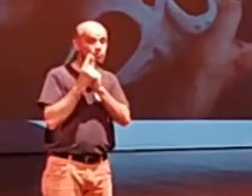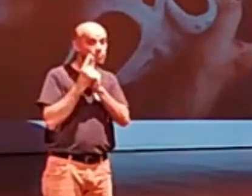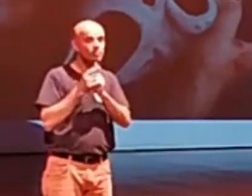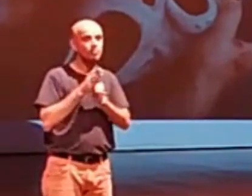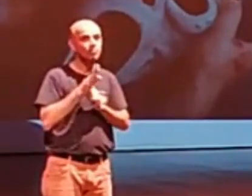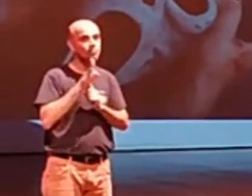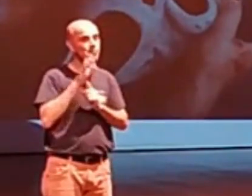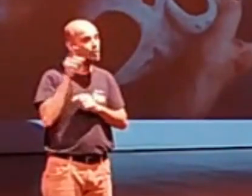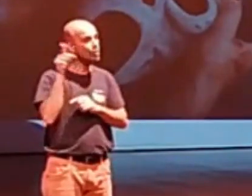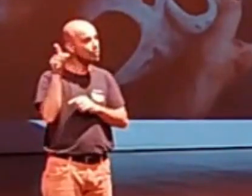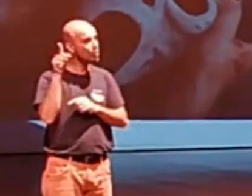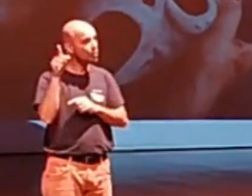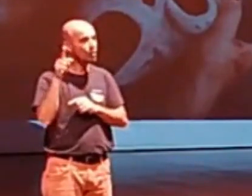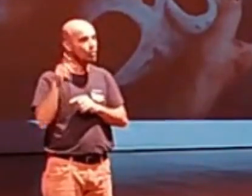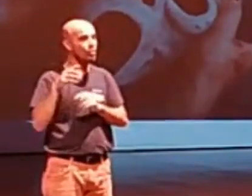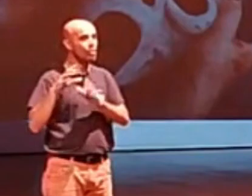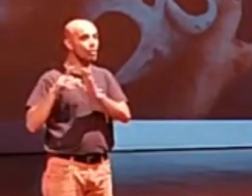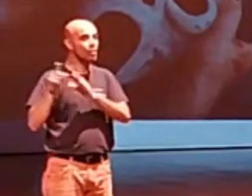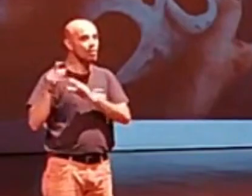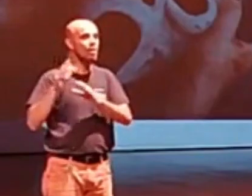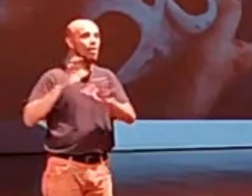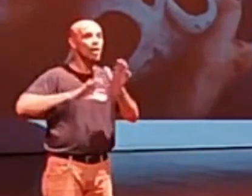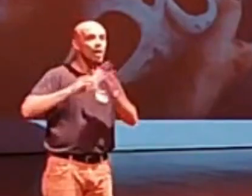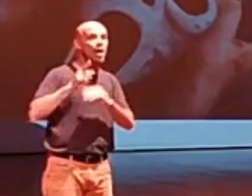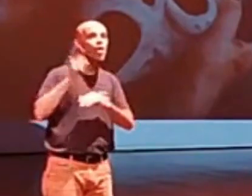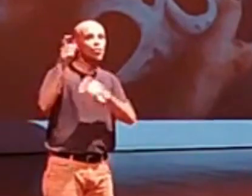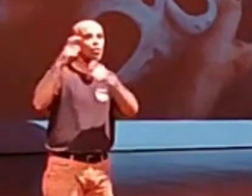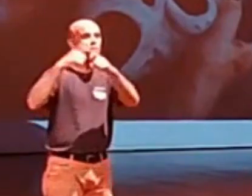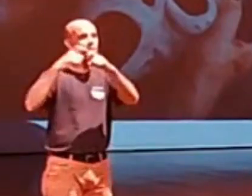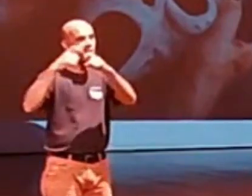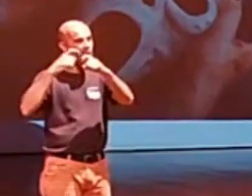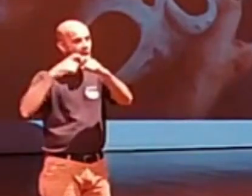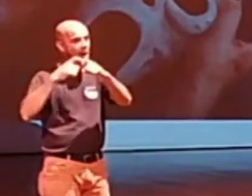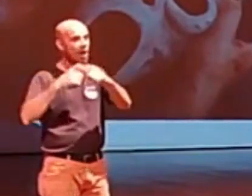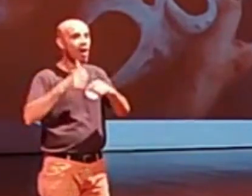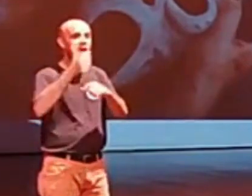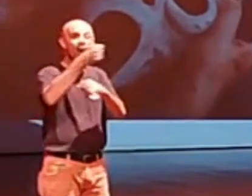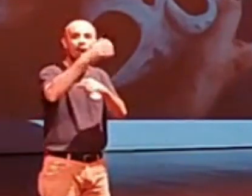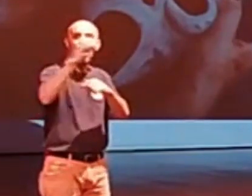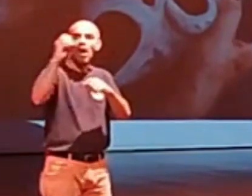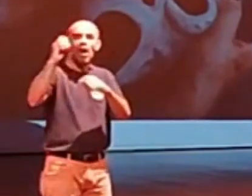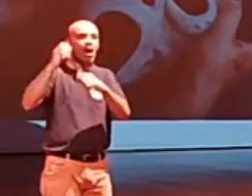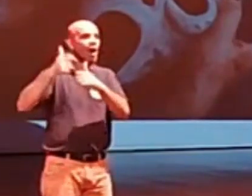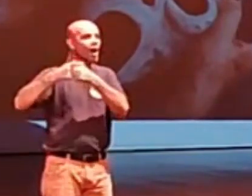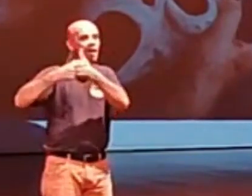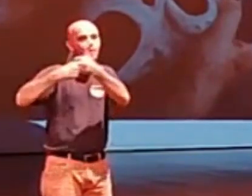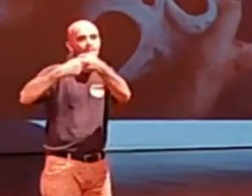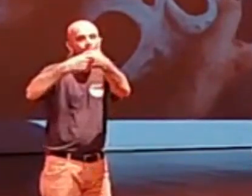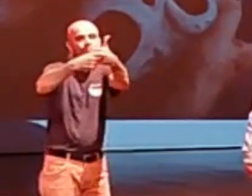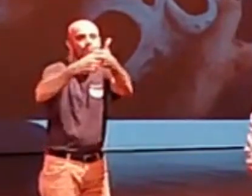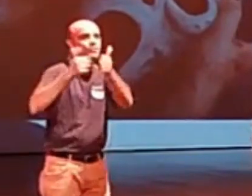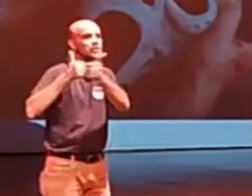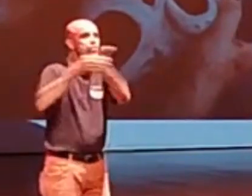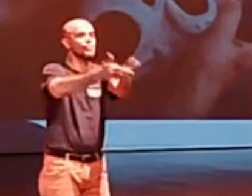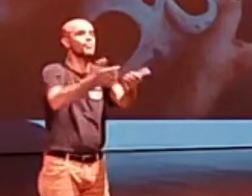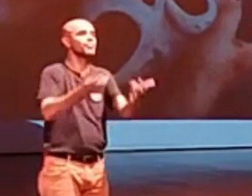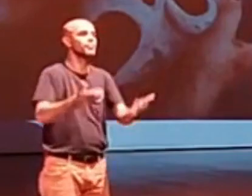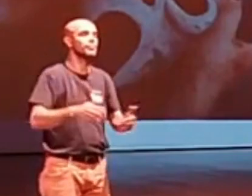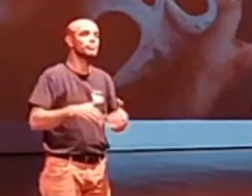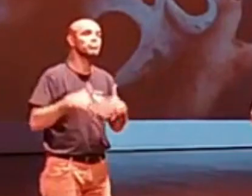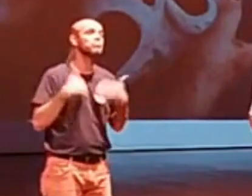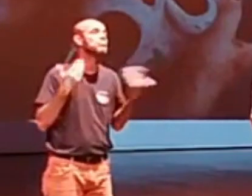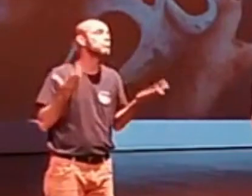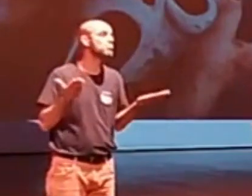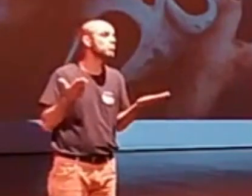com algum colega e ele falou assim, olha, não, eu passei com aquele doutor, ele tem 100 mil seguidores. Bela medida. Eu sou